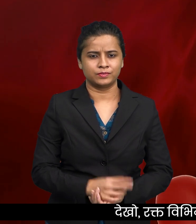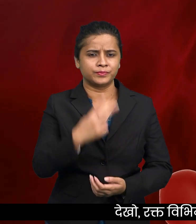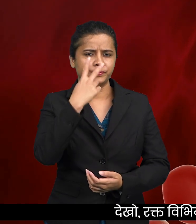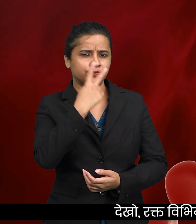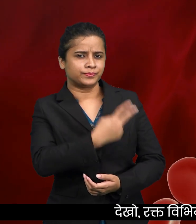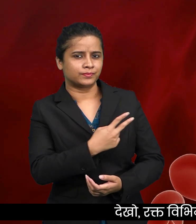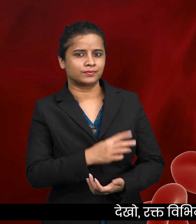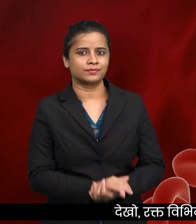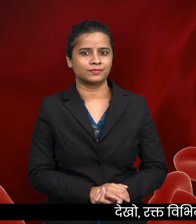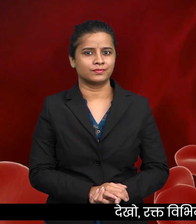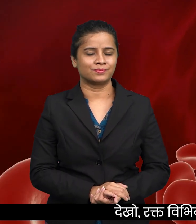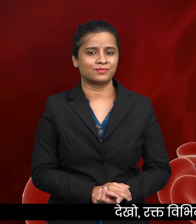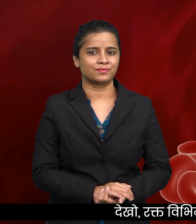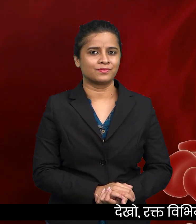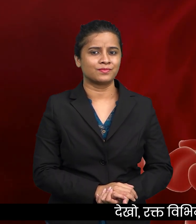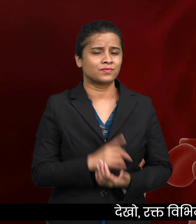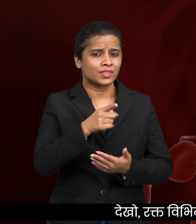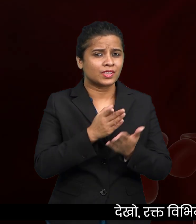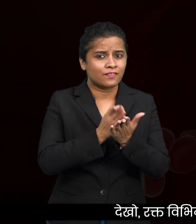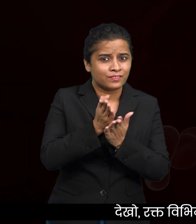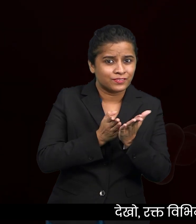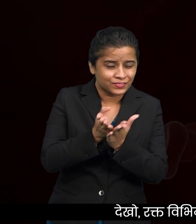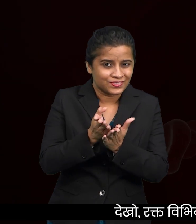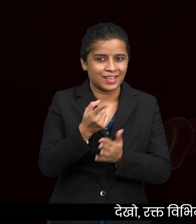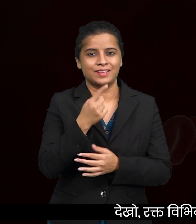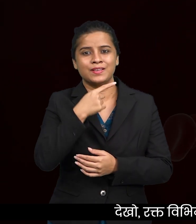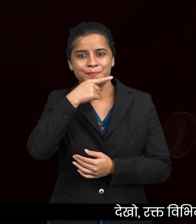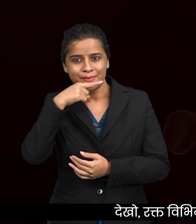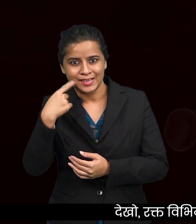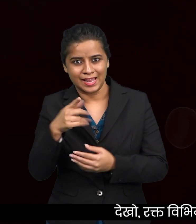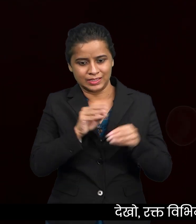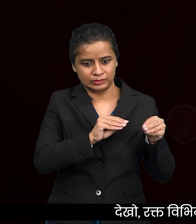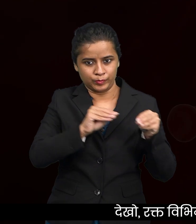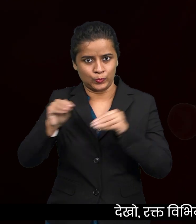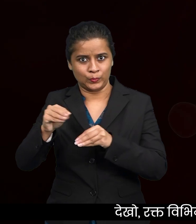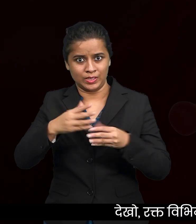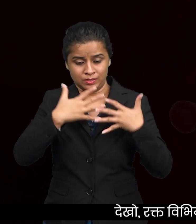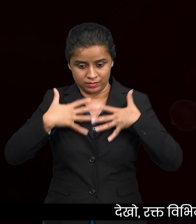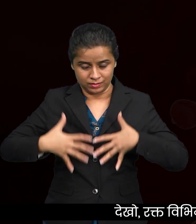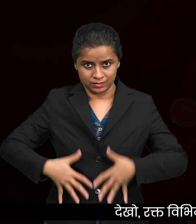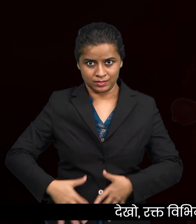देखो, रक्त विभिन्न पदार्थों को कैसे ले जाता है।